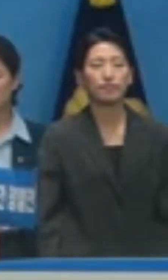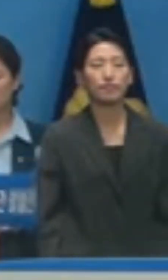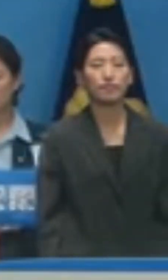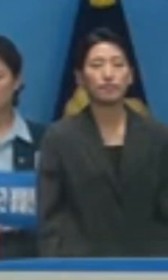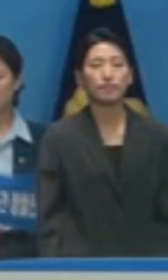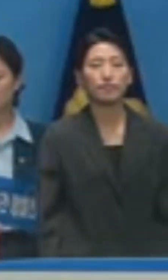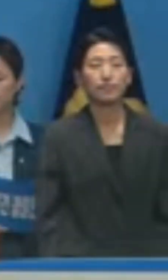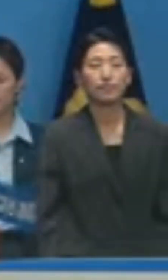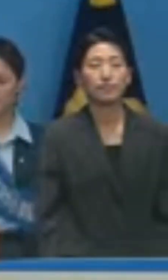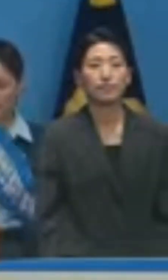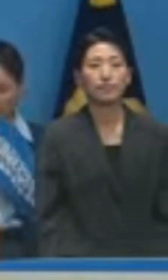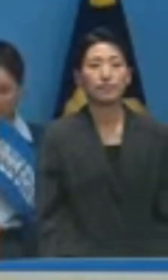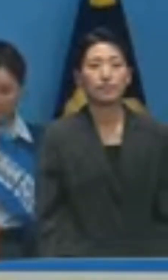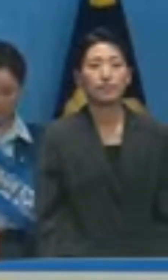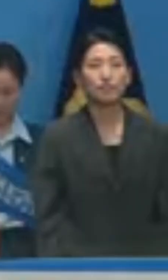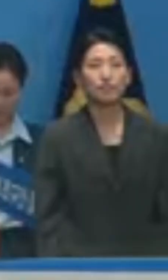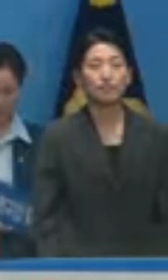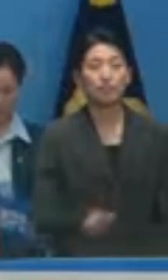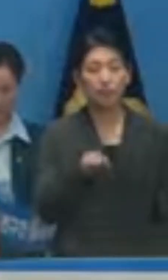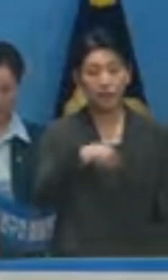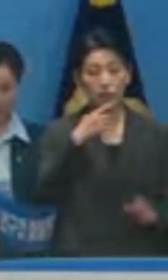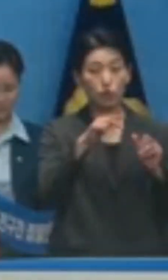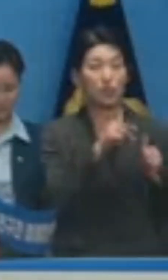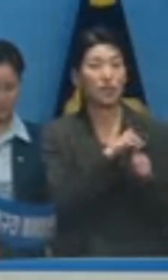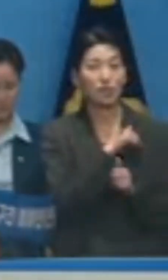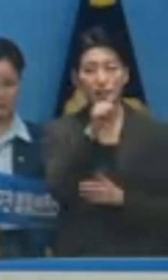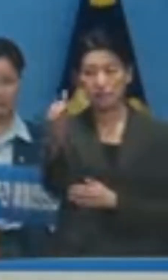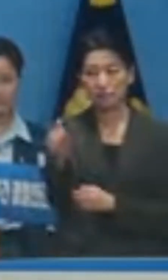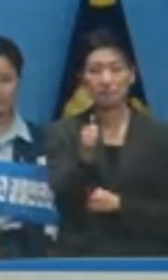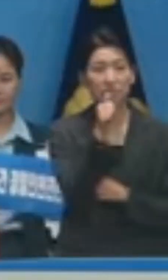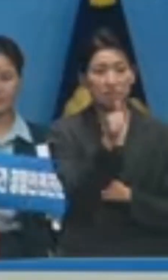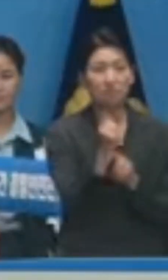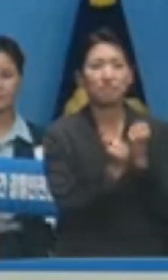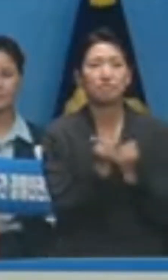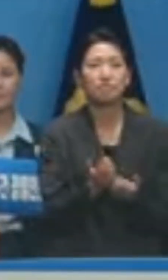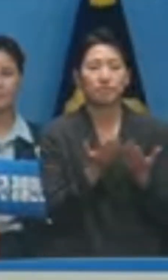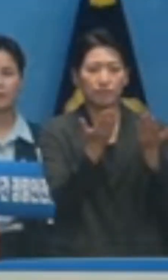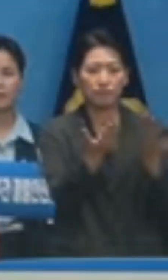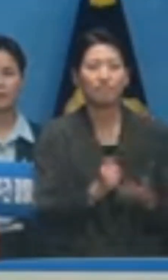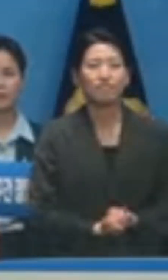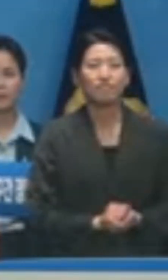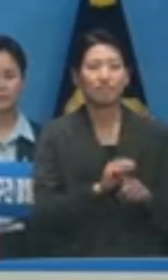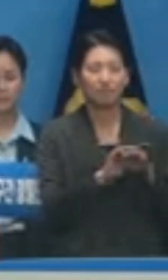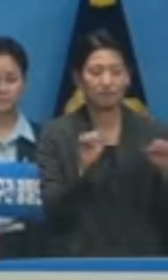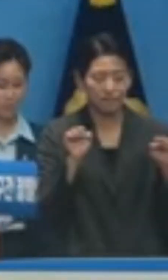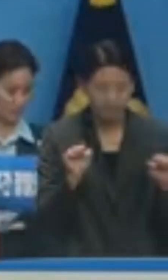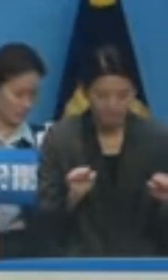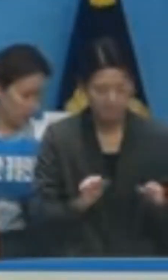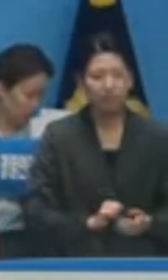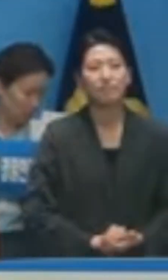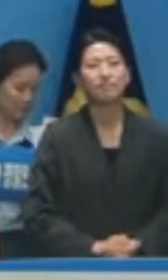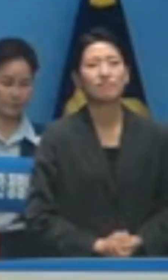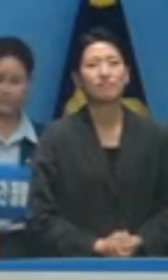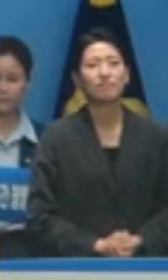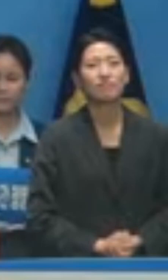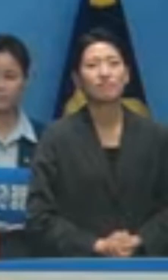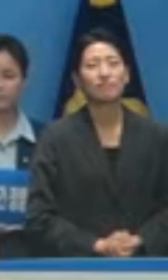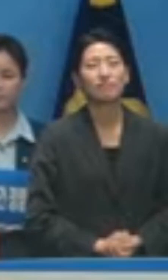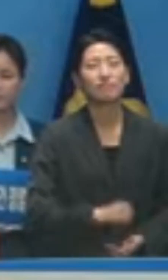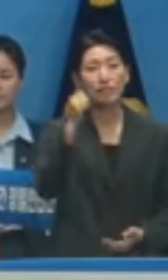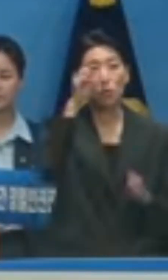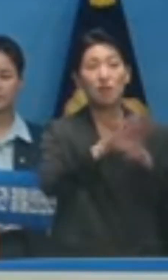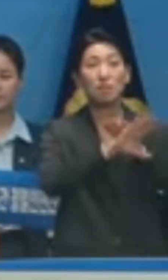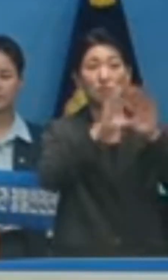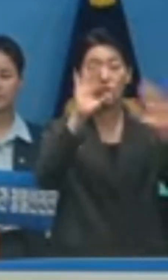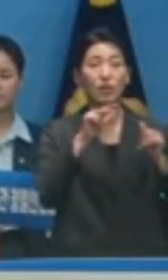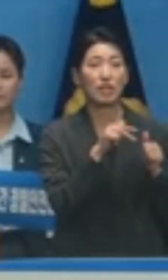예, 다음 순서는 김남일 국회의원께서 입장 표명이 있겠습니다. 안녕하십니까. 광명을 국회의원